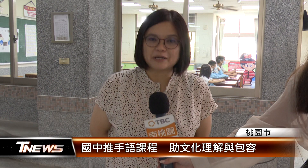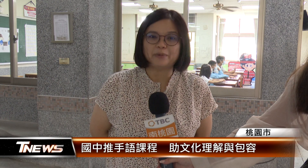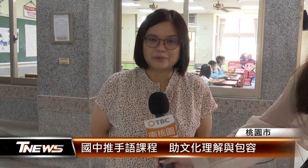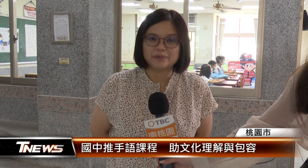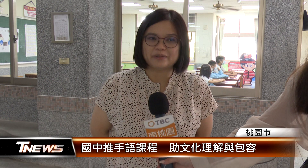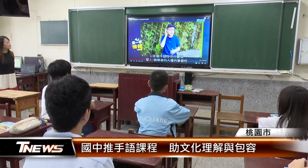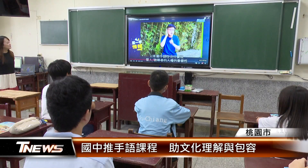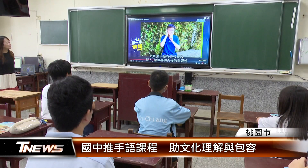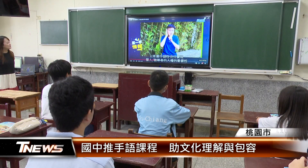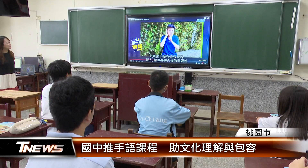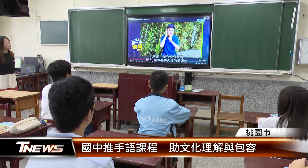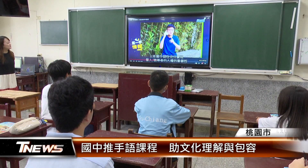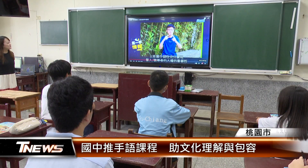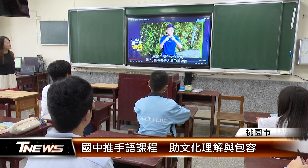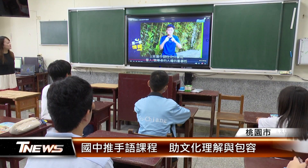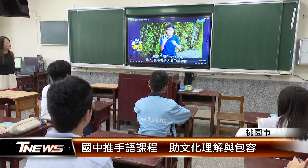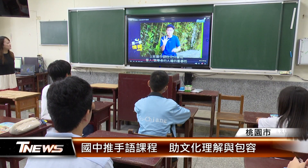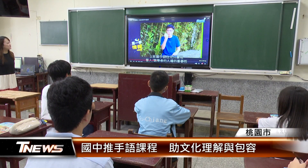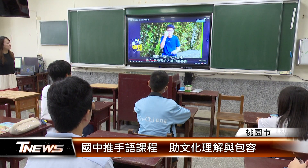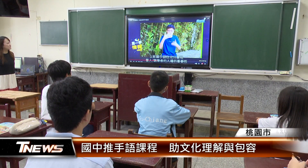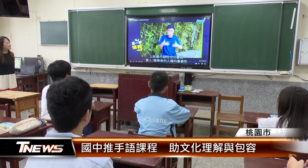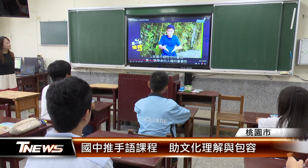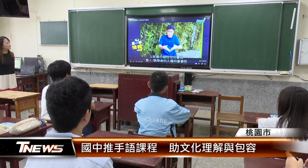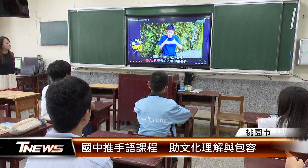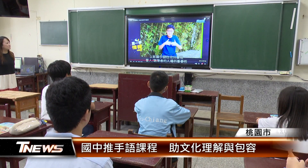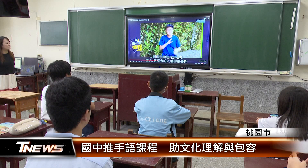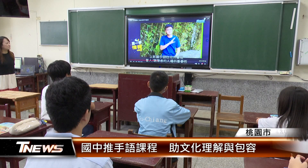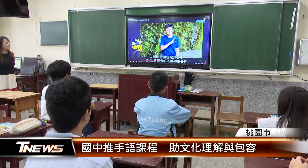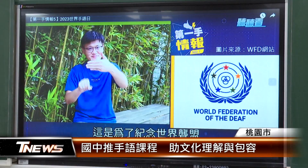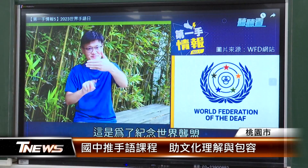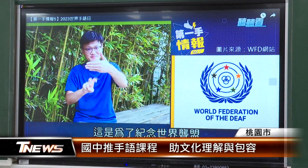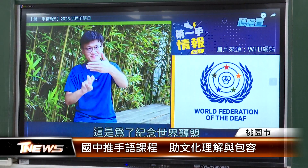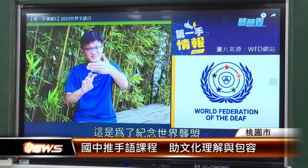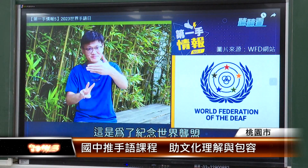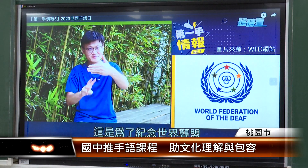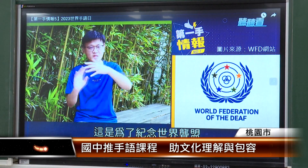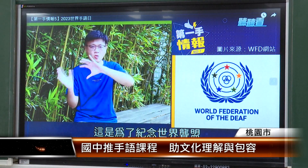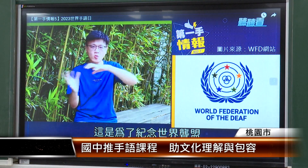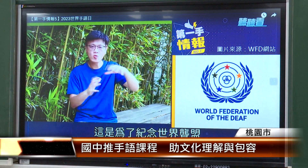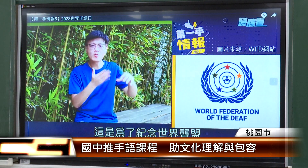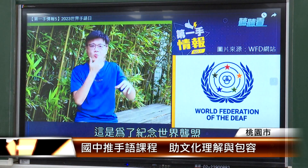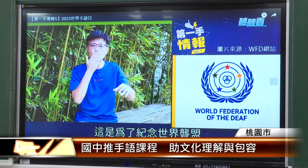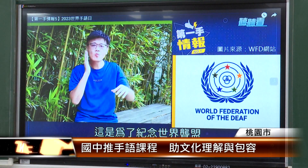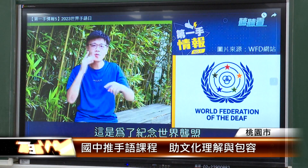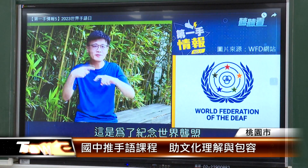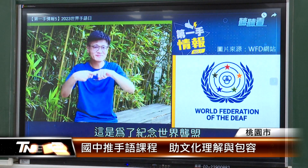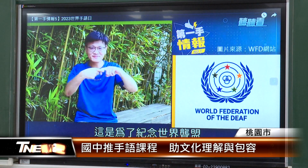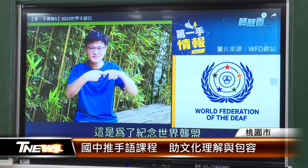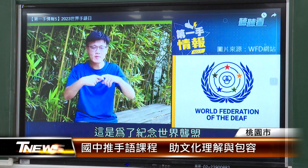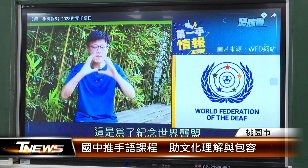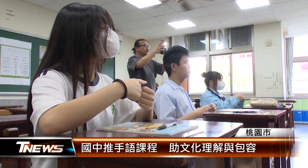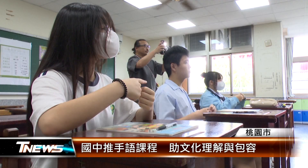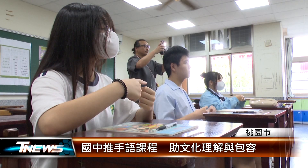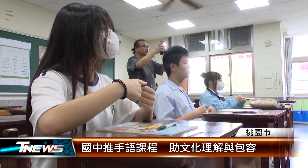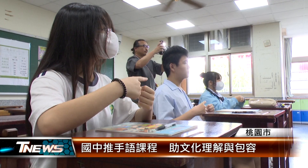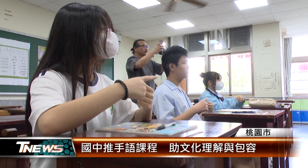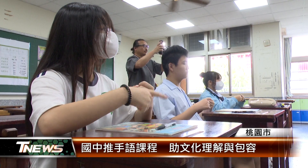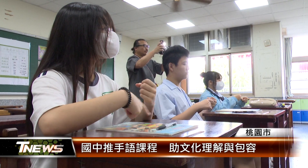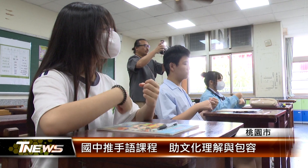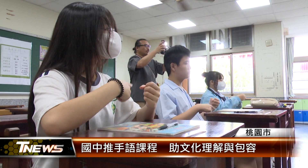育。 事实上，全球的手语形式都不同，但都是为了能达到良好的沟通。而台湾手语由手势、